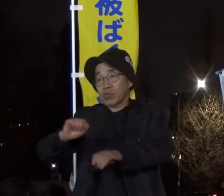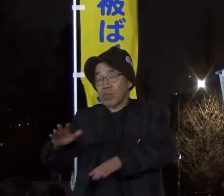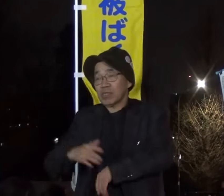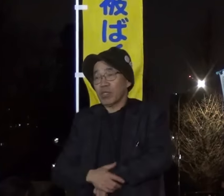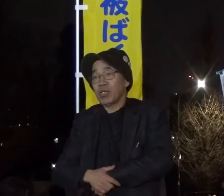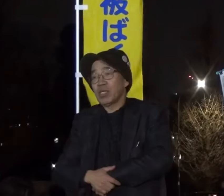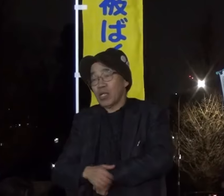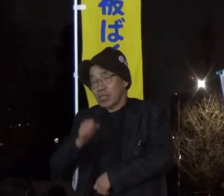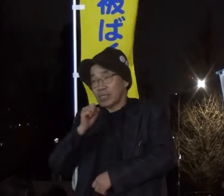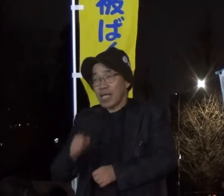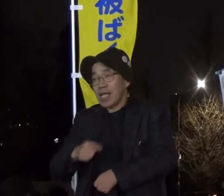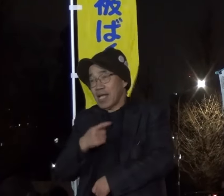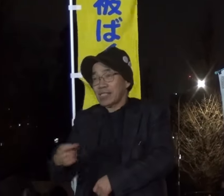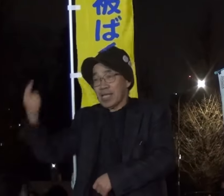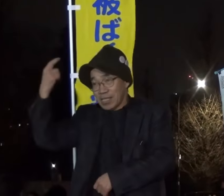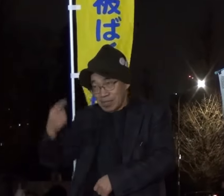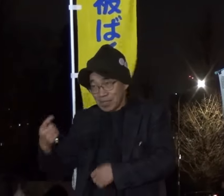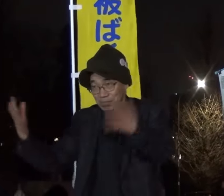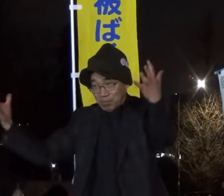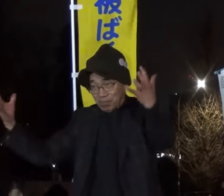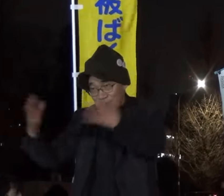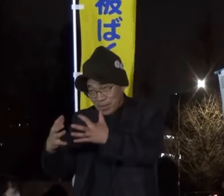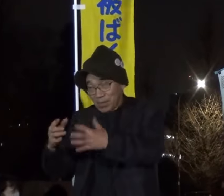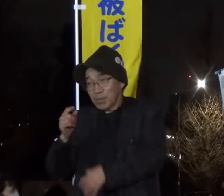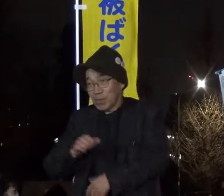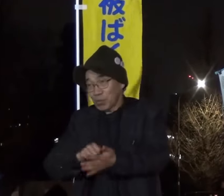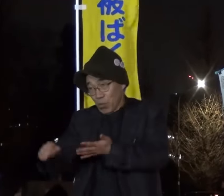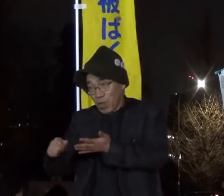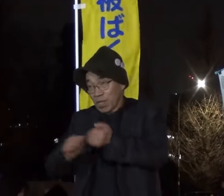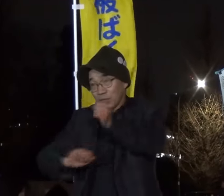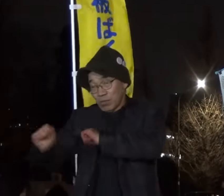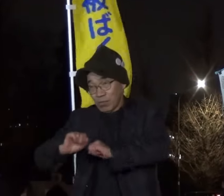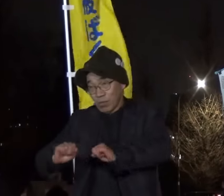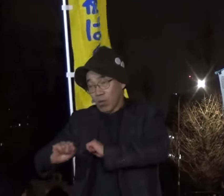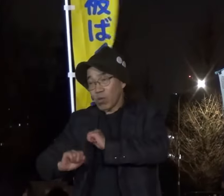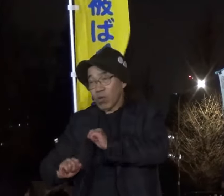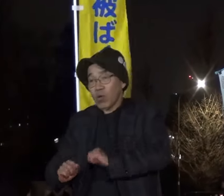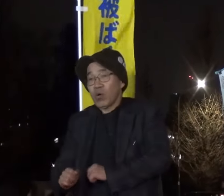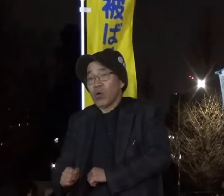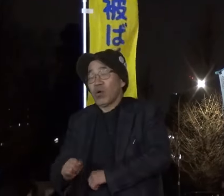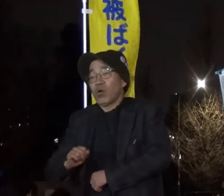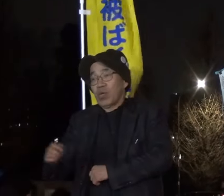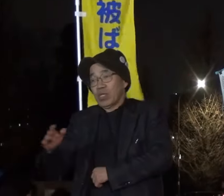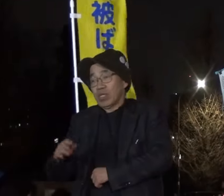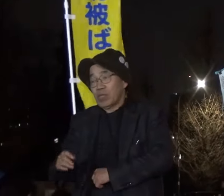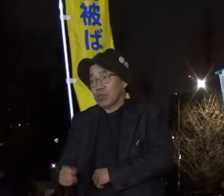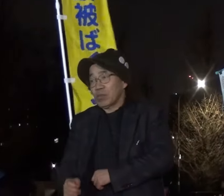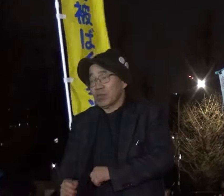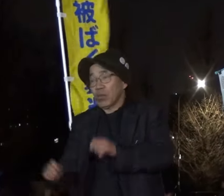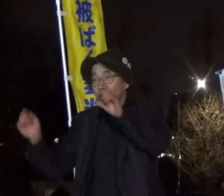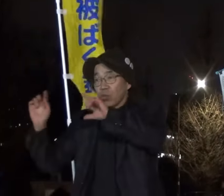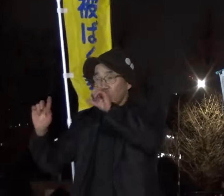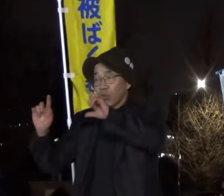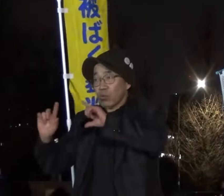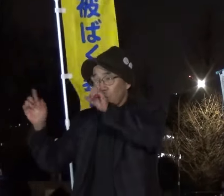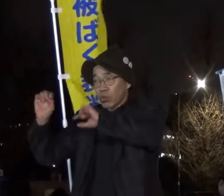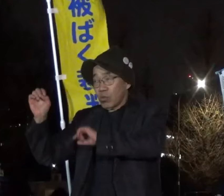うえらいことになると思うんですね。で実はその情報を東京新聞の方にちょっとお話しました